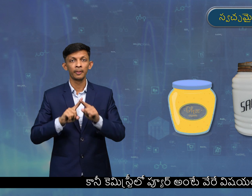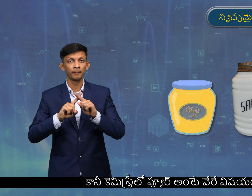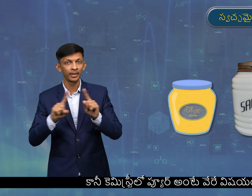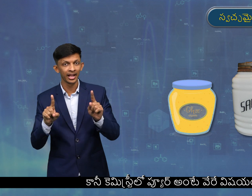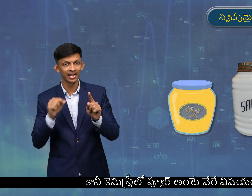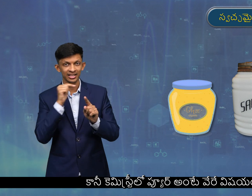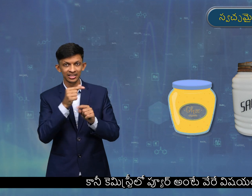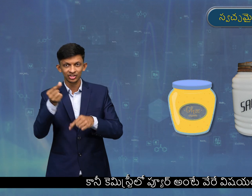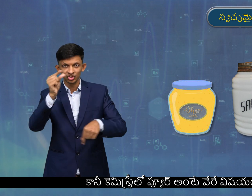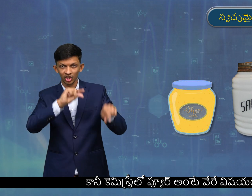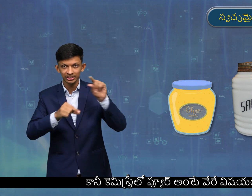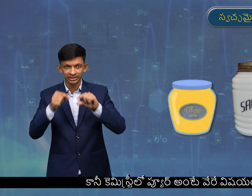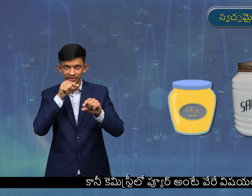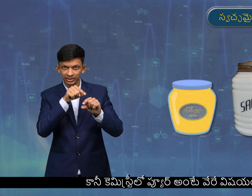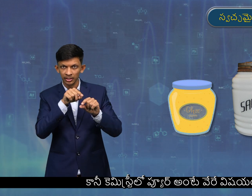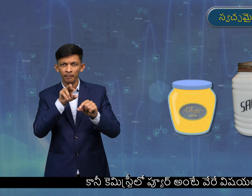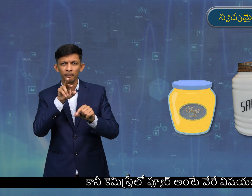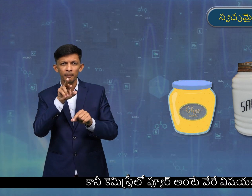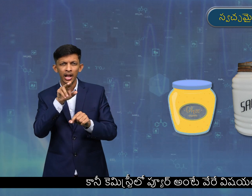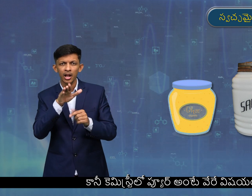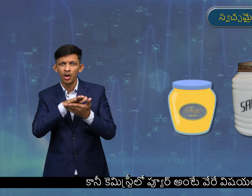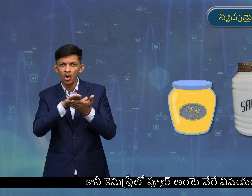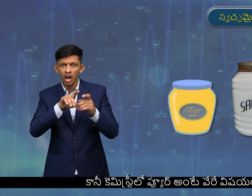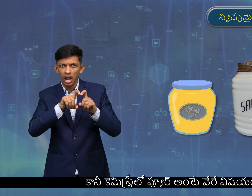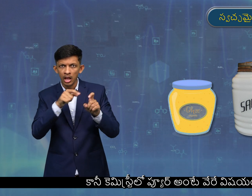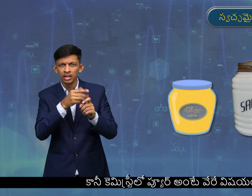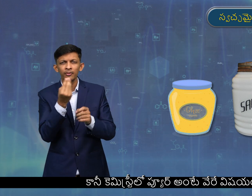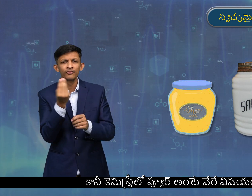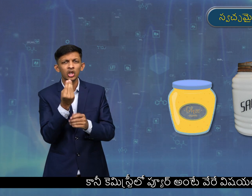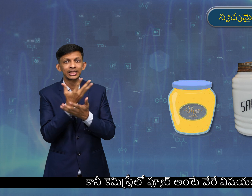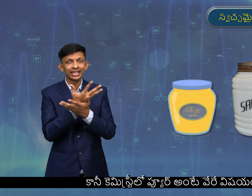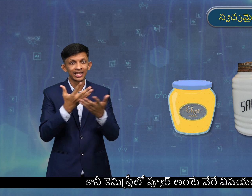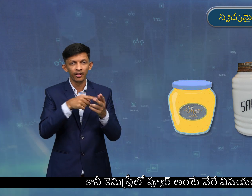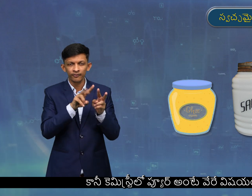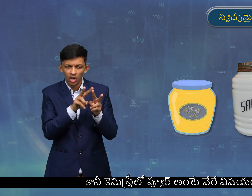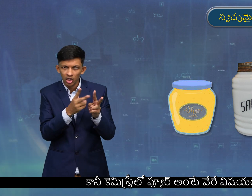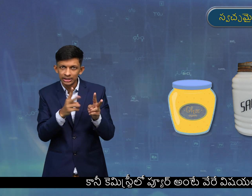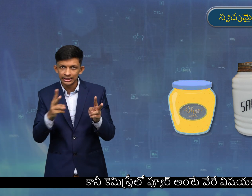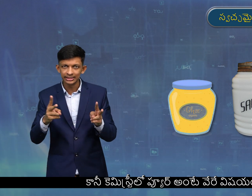కానీ కెమిస్ట్రీలో ప్యూర్ అంటే వేరే విషయం.